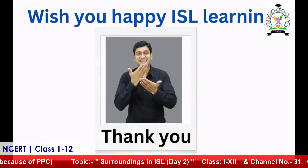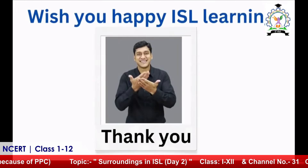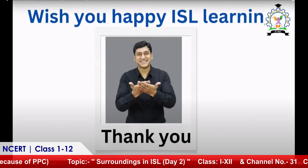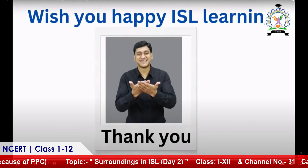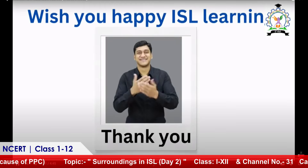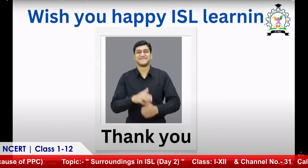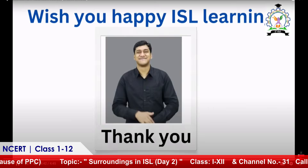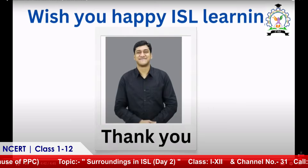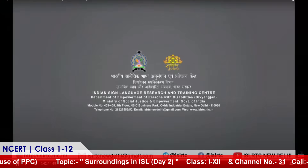धन्यवाद।